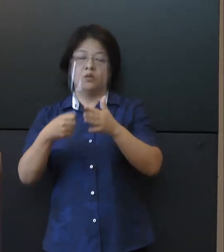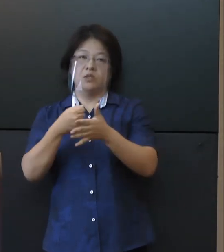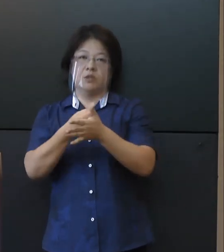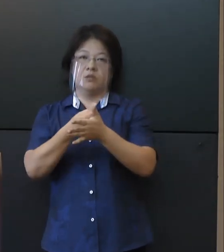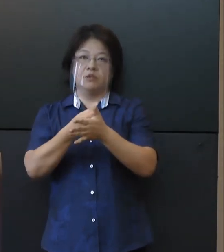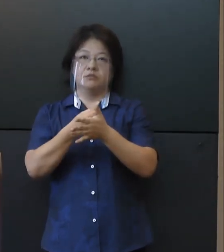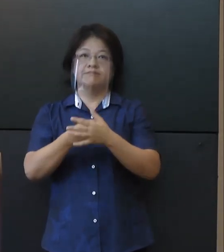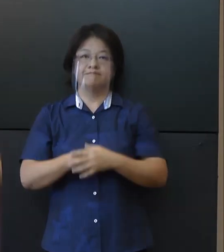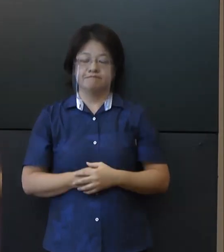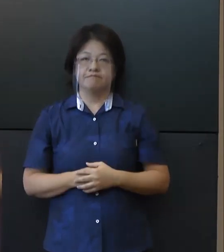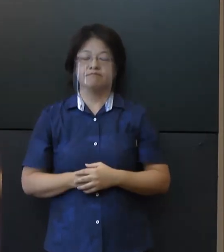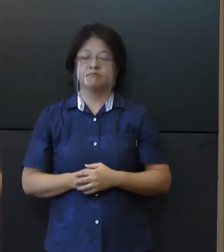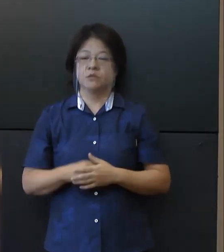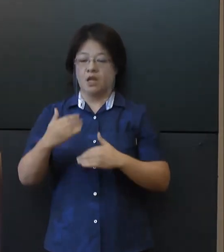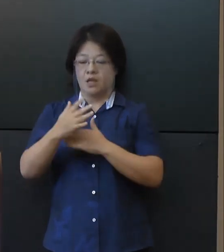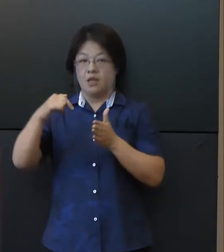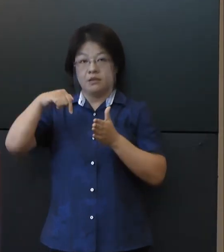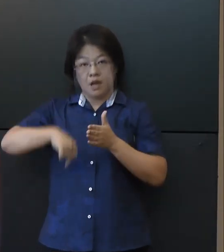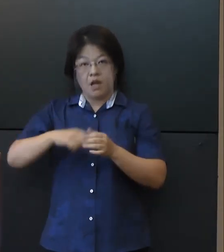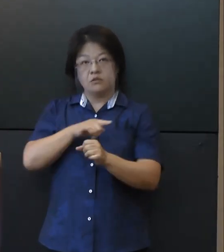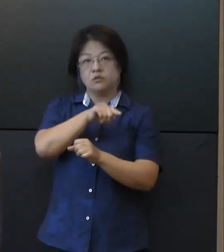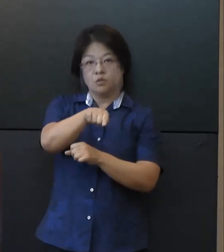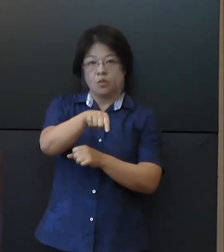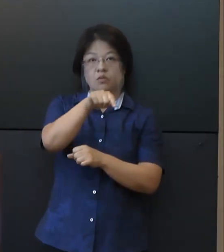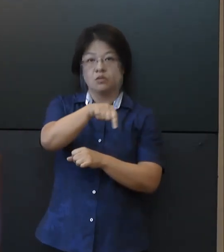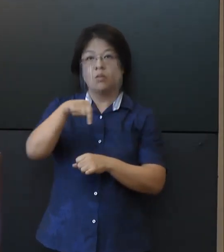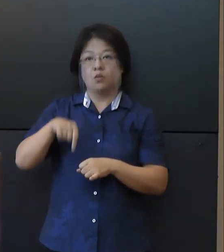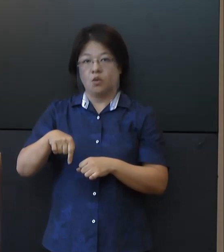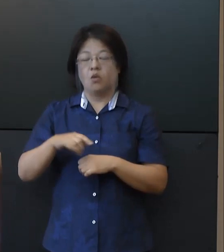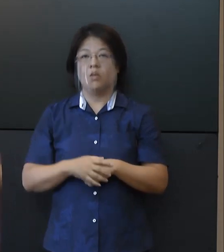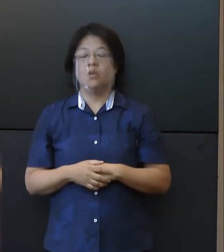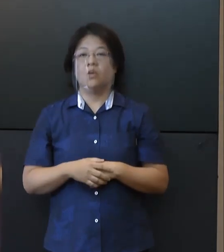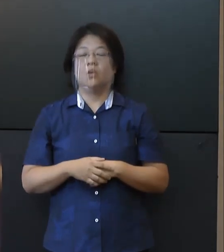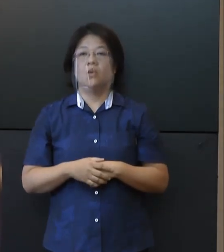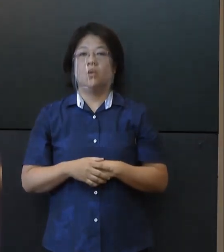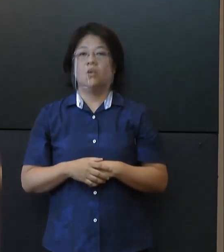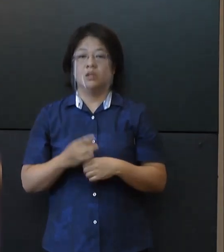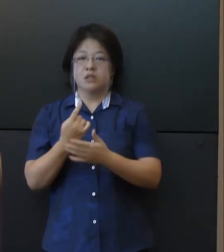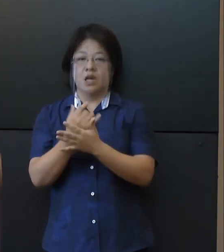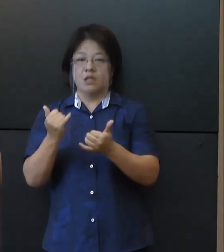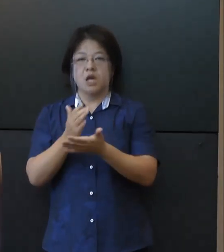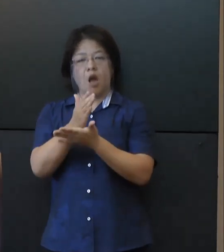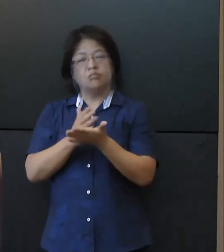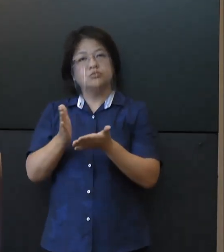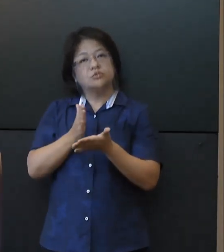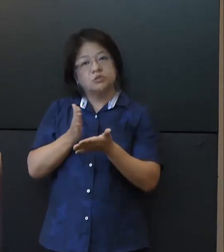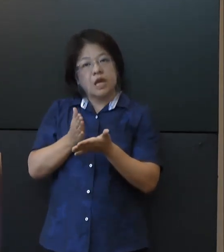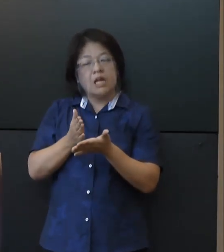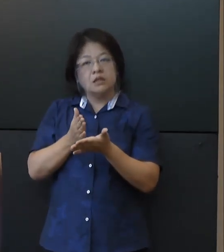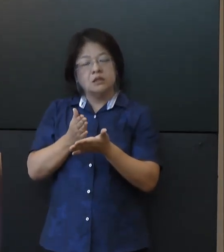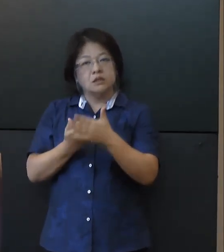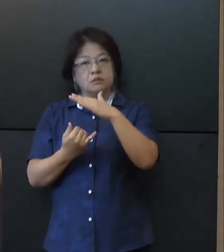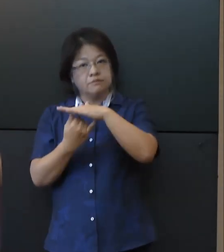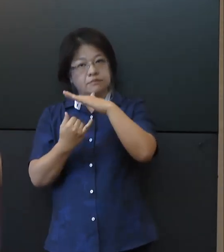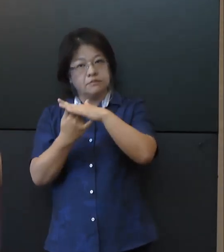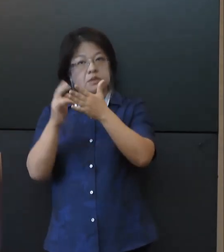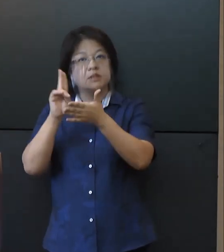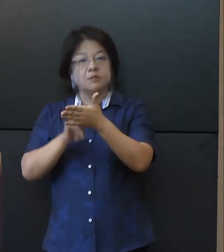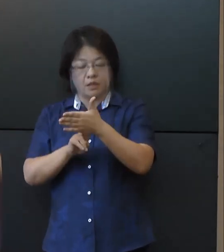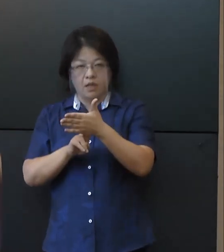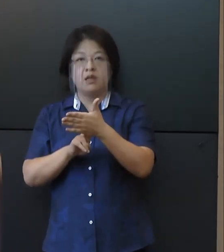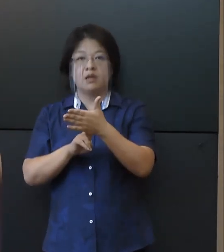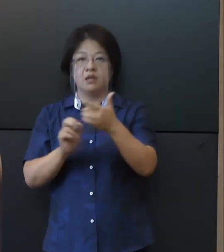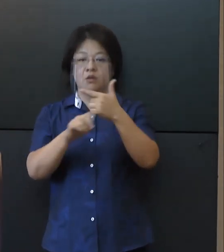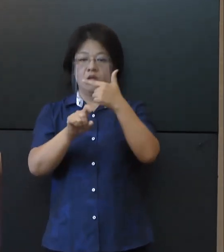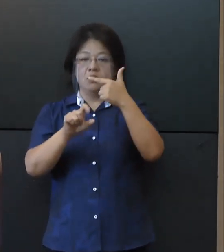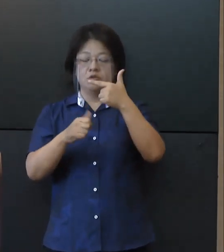屋内外とも収容率を半分程度以内とし、人数の上限を6